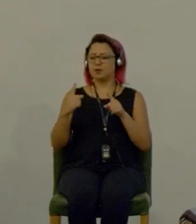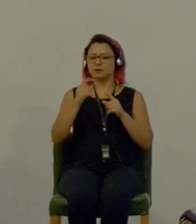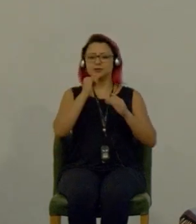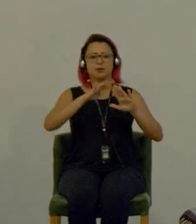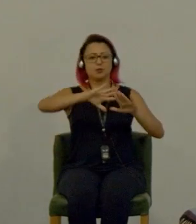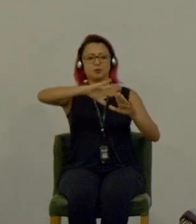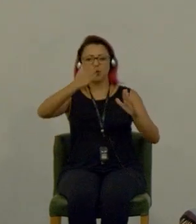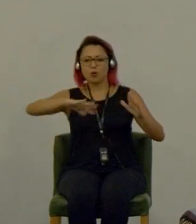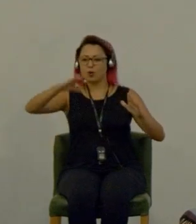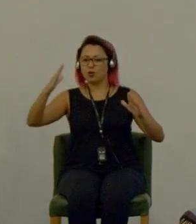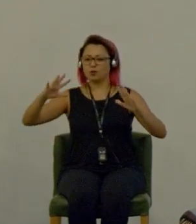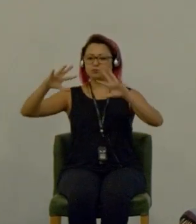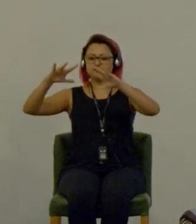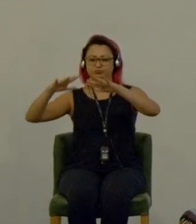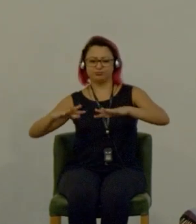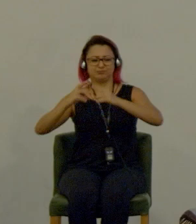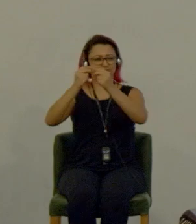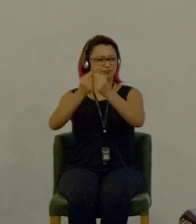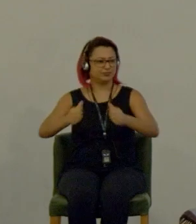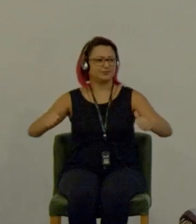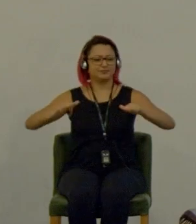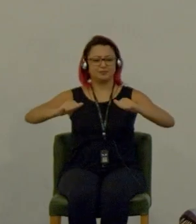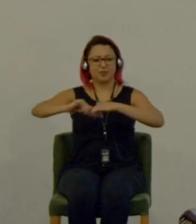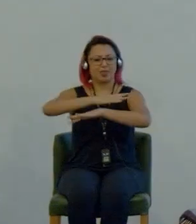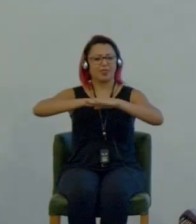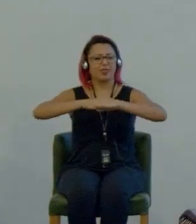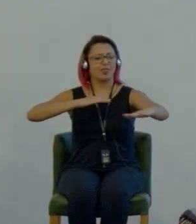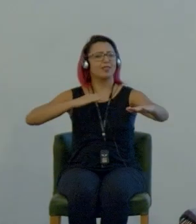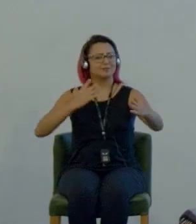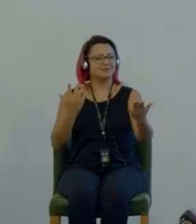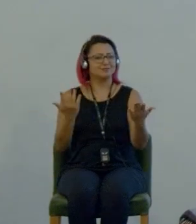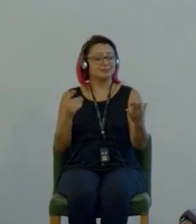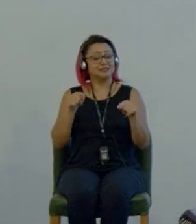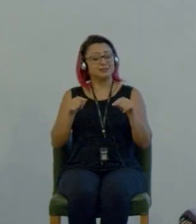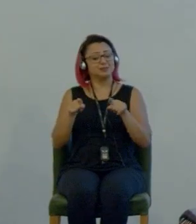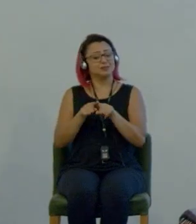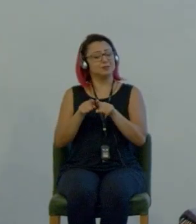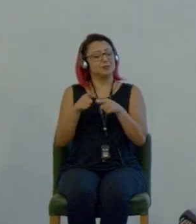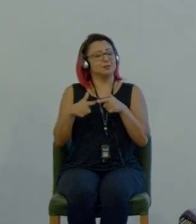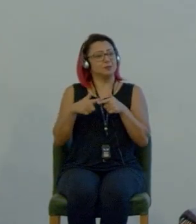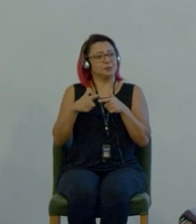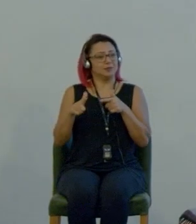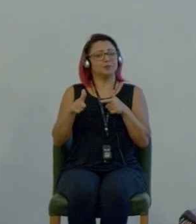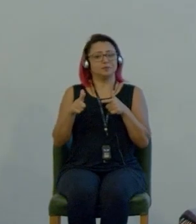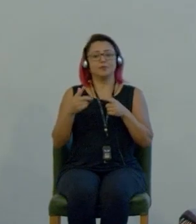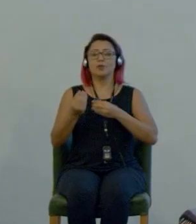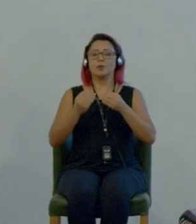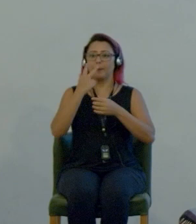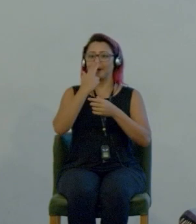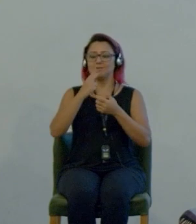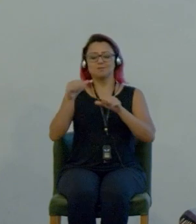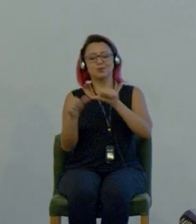voilà, pour des humains. Ça, c'était les deux points de départ de Terraforma. Et l'autre point de départ,